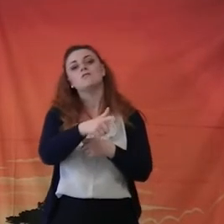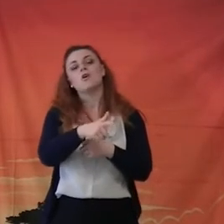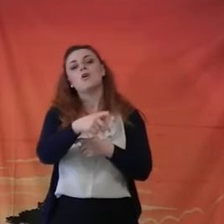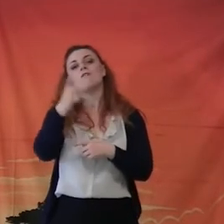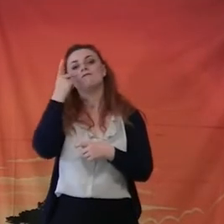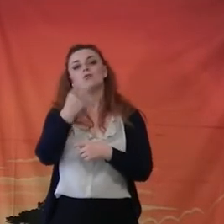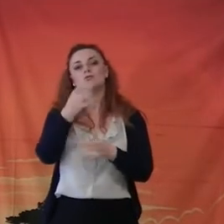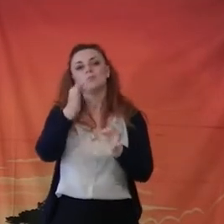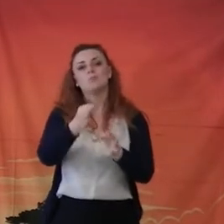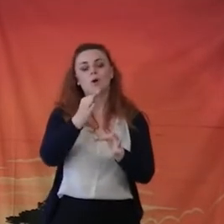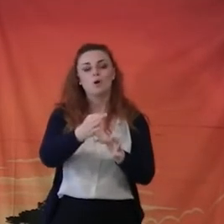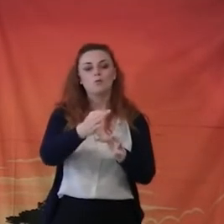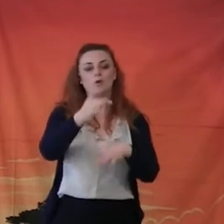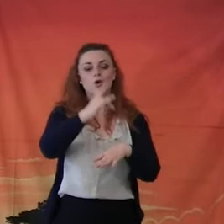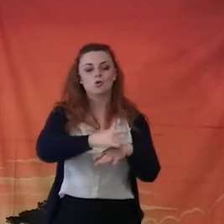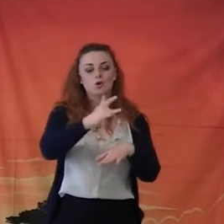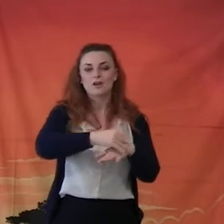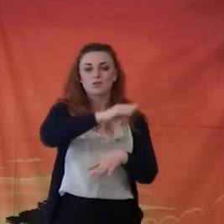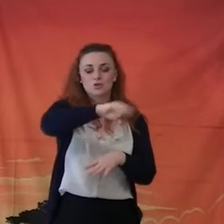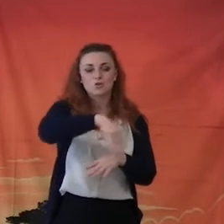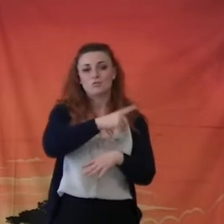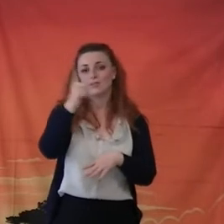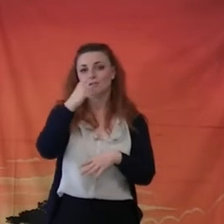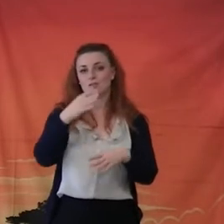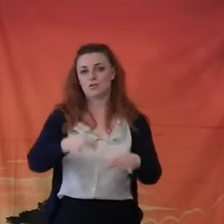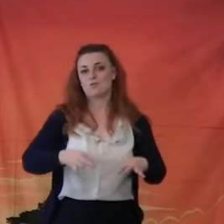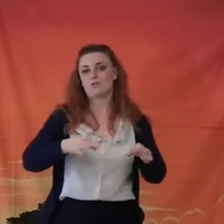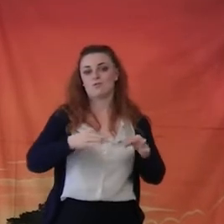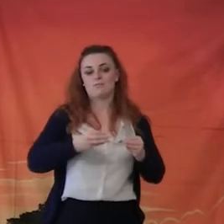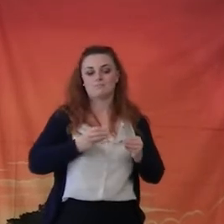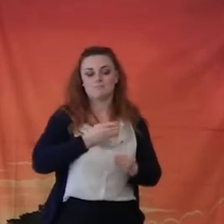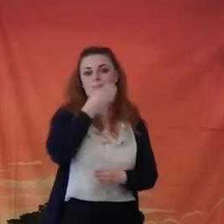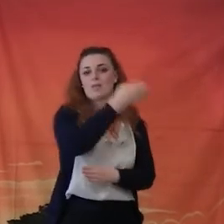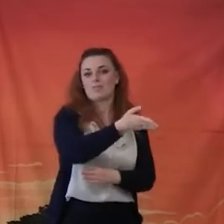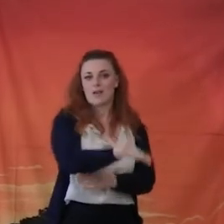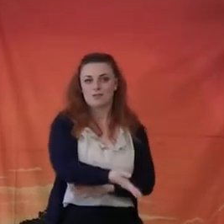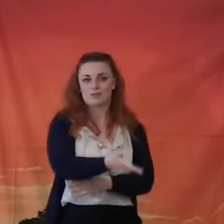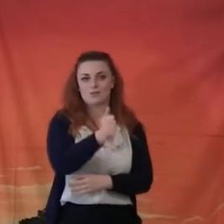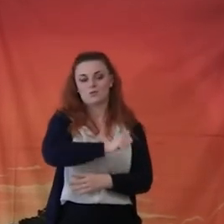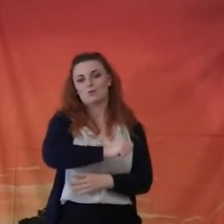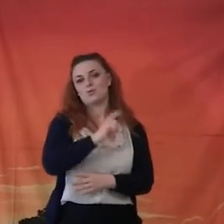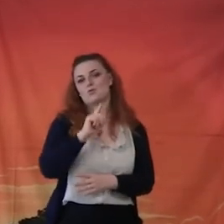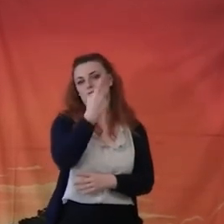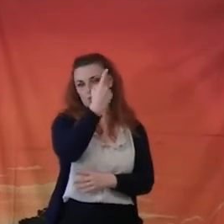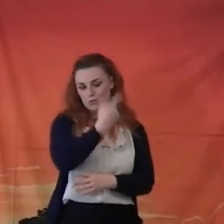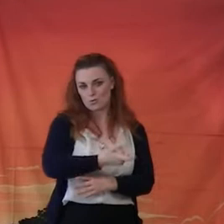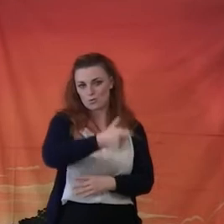eravamo finiti, dove Dio ci aveva mandato. Unica chiesa. Sì. Alleluia!